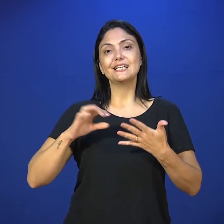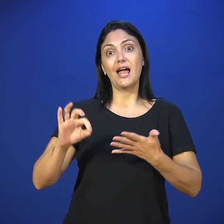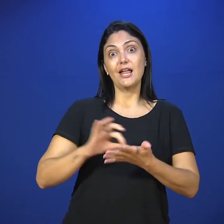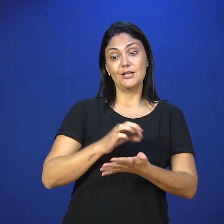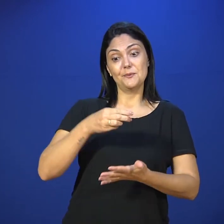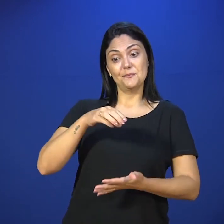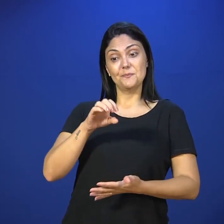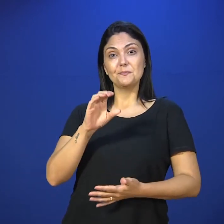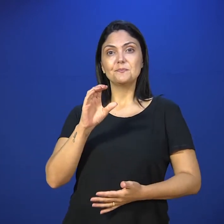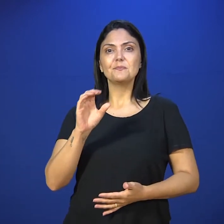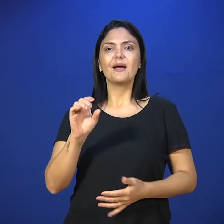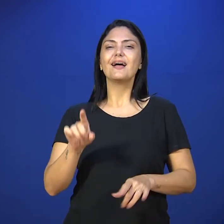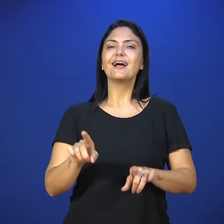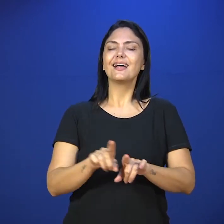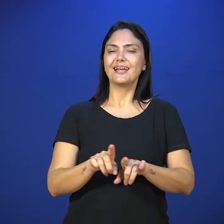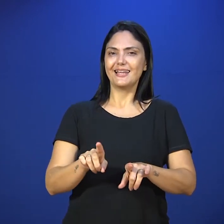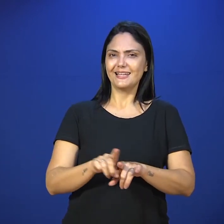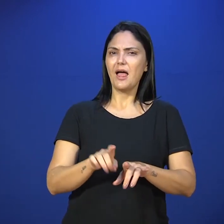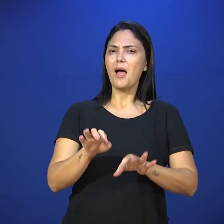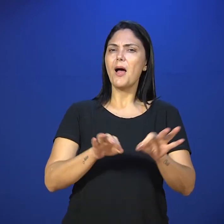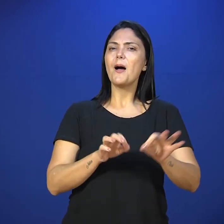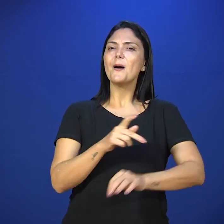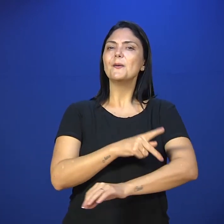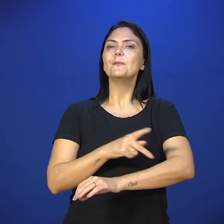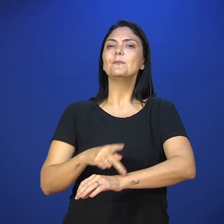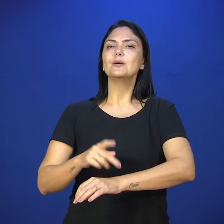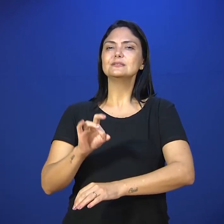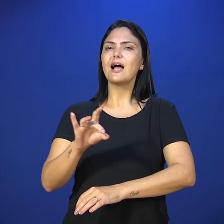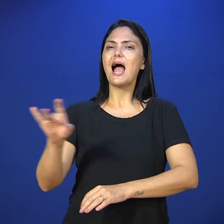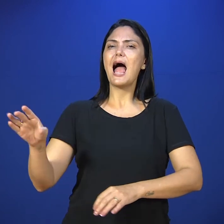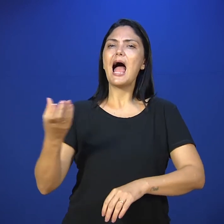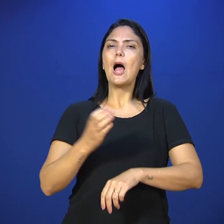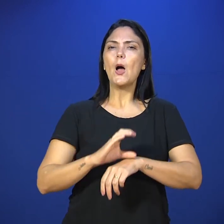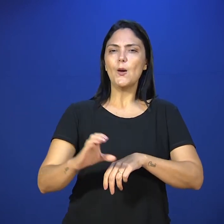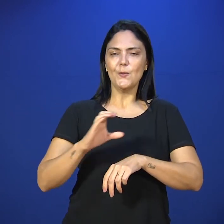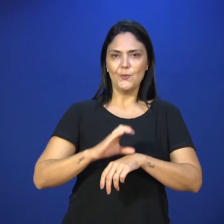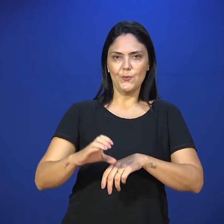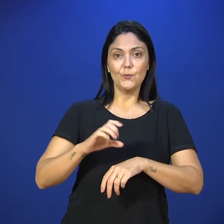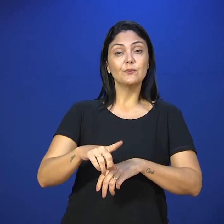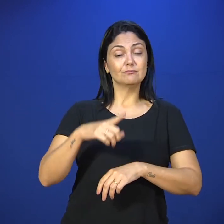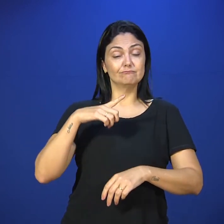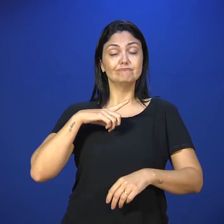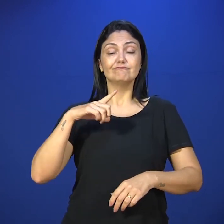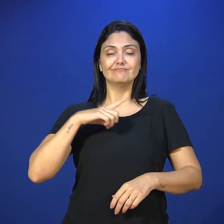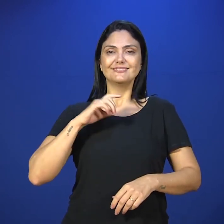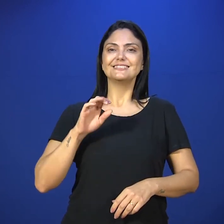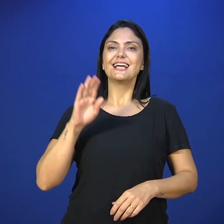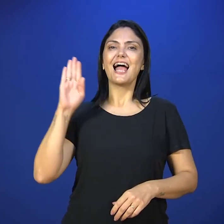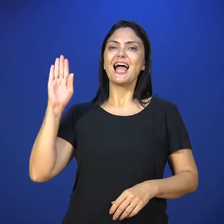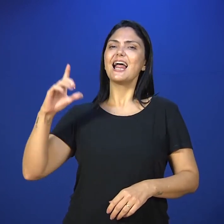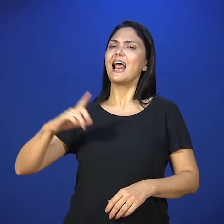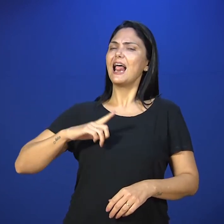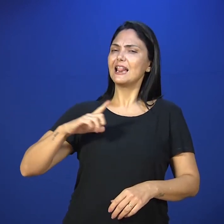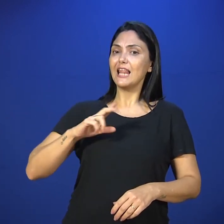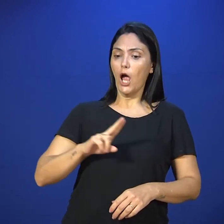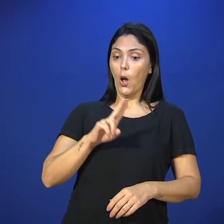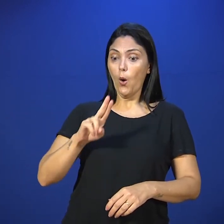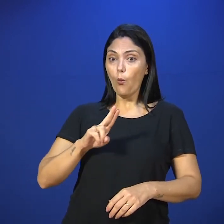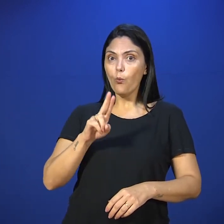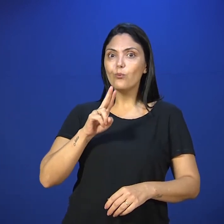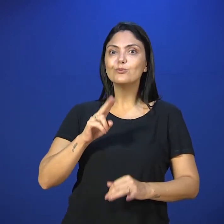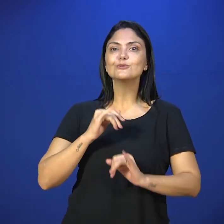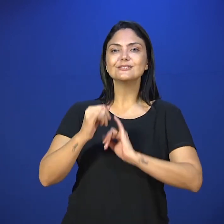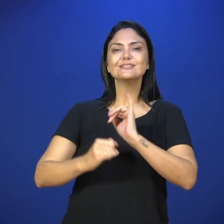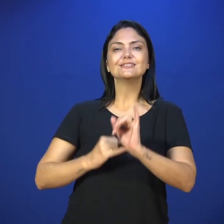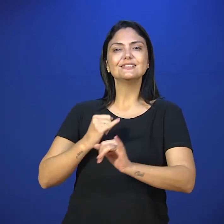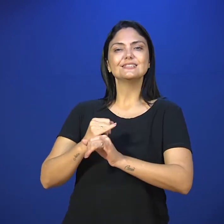pelo MEC, bem como nos projetos pedagógicos dos cursos, devendo para isso o candidato possuir um dispositivo com